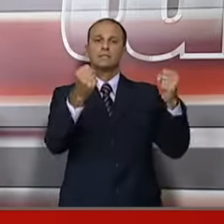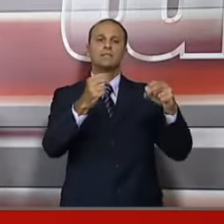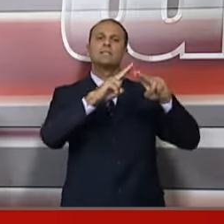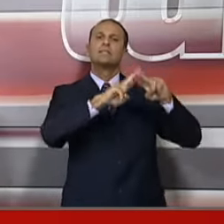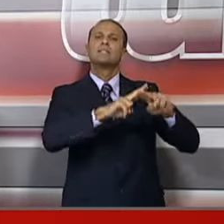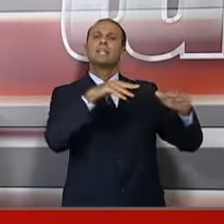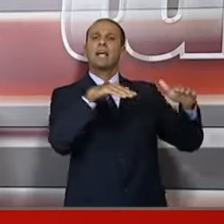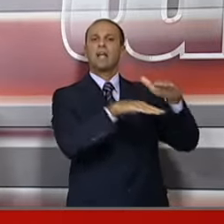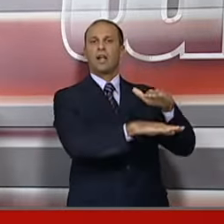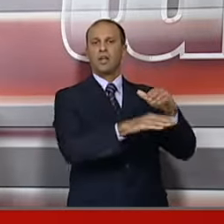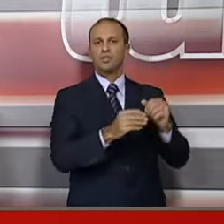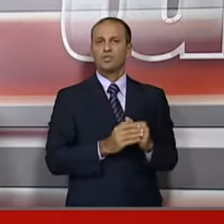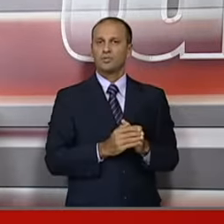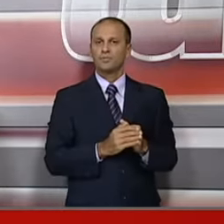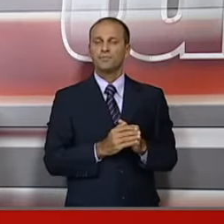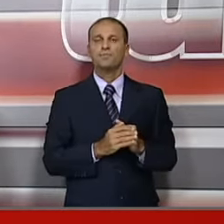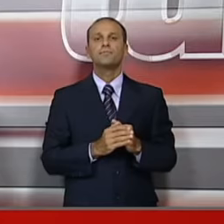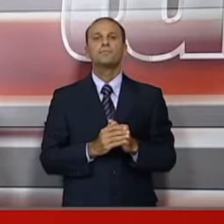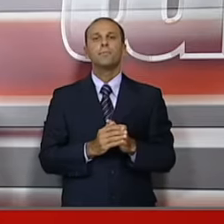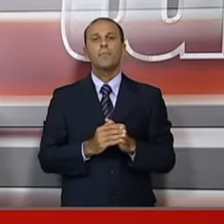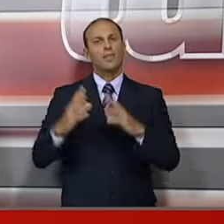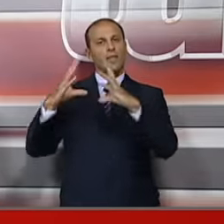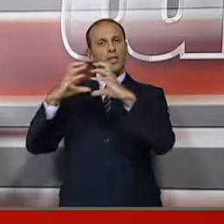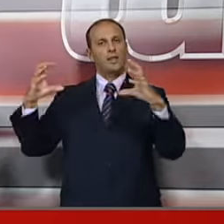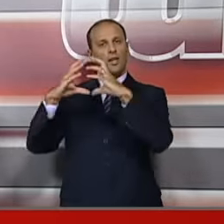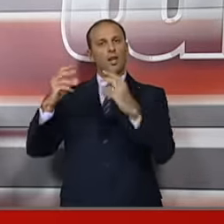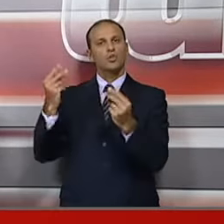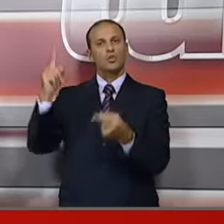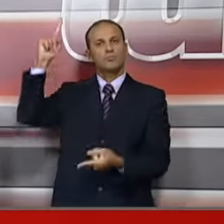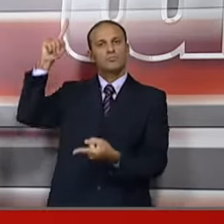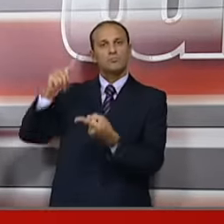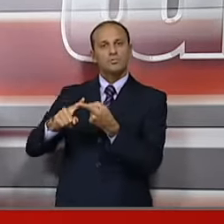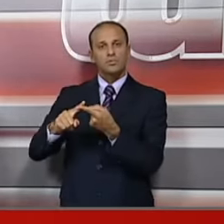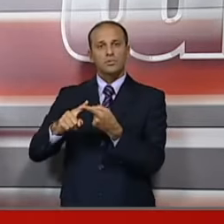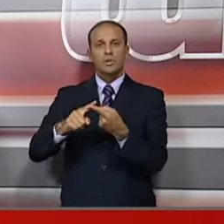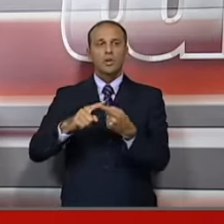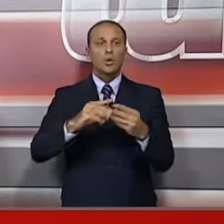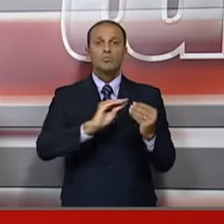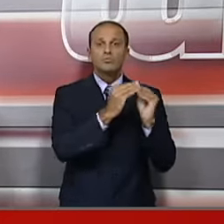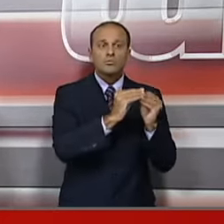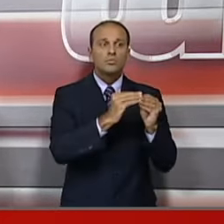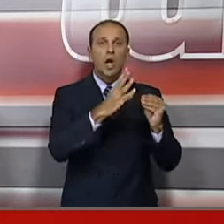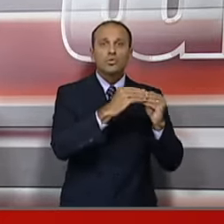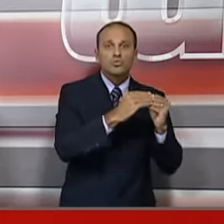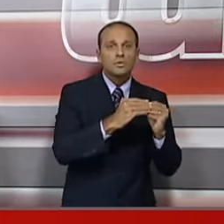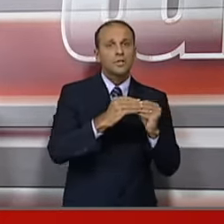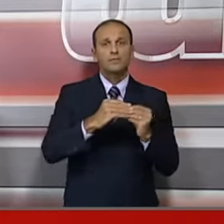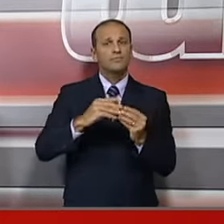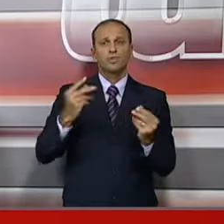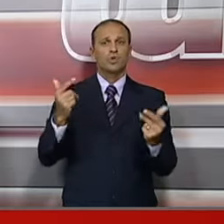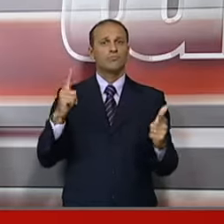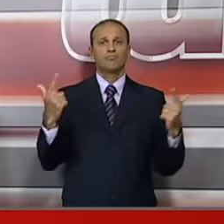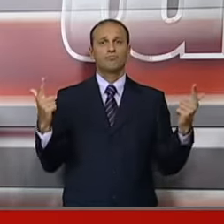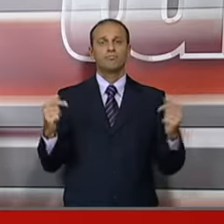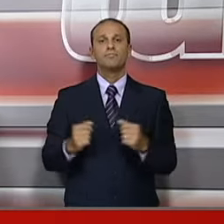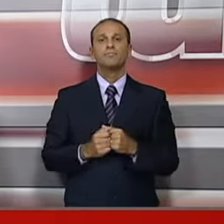in deposito l'azienda di trasporto non ha i soldi per le riparazioni